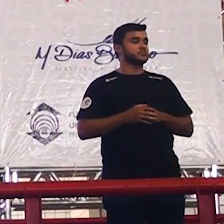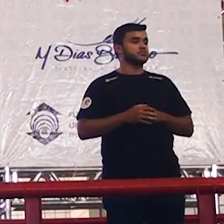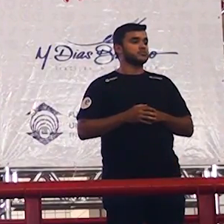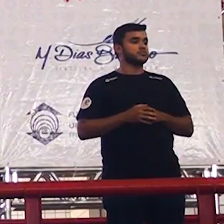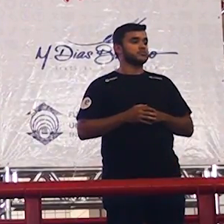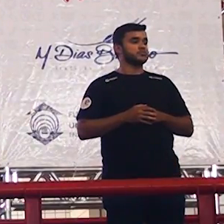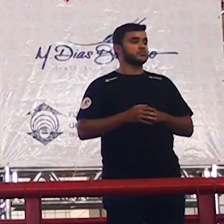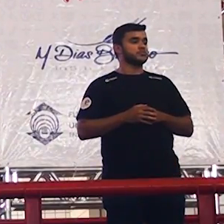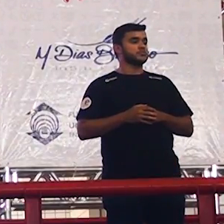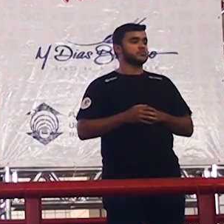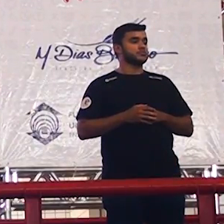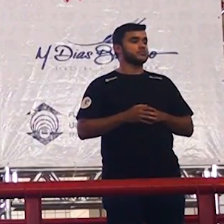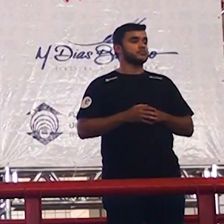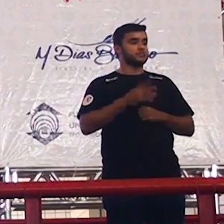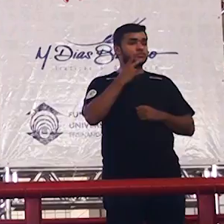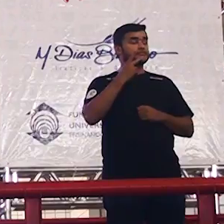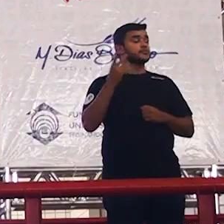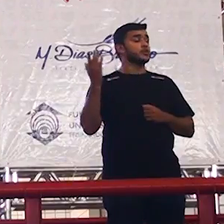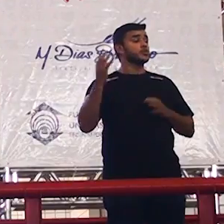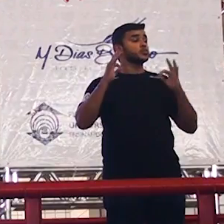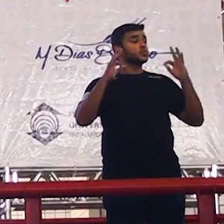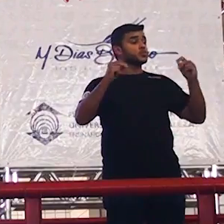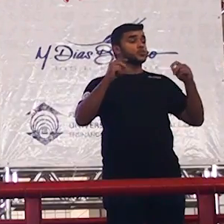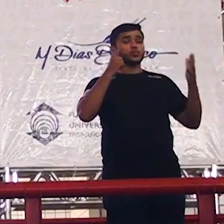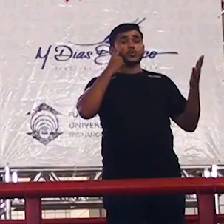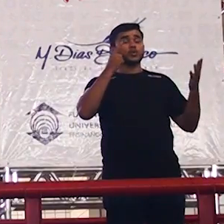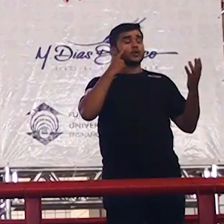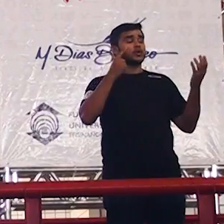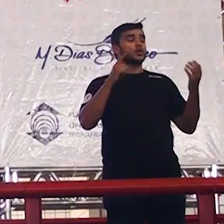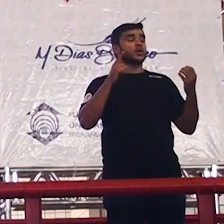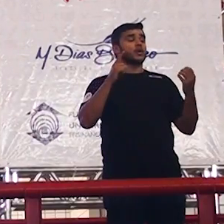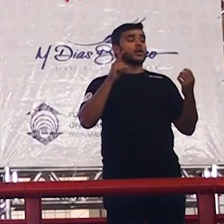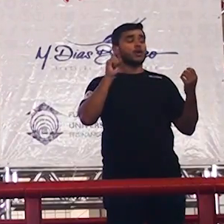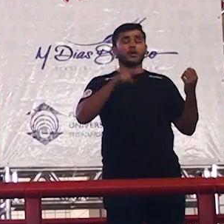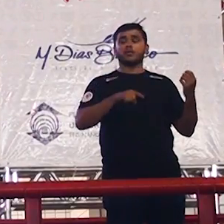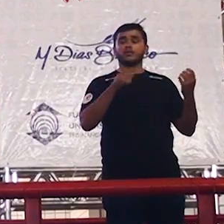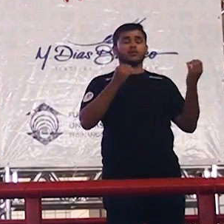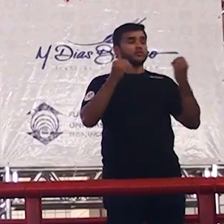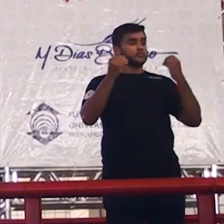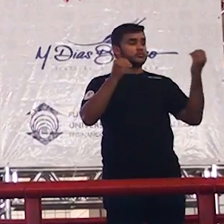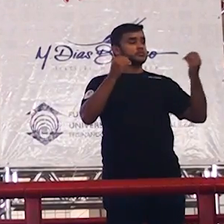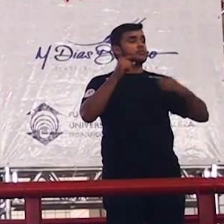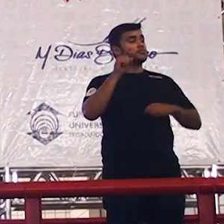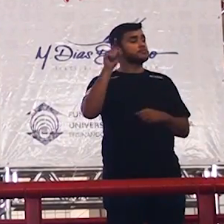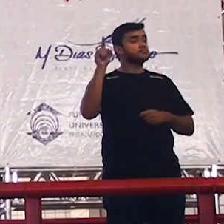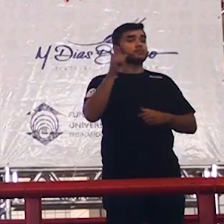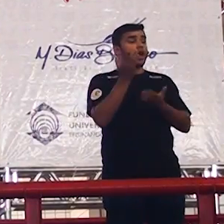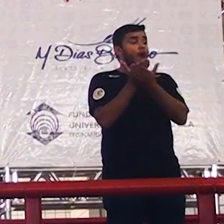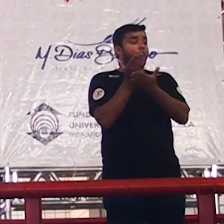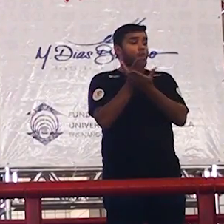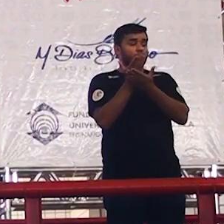eu resolvo várias questões, não só do Enem, como também tem algumas aulas lá. Então, quem quiser,